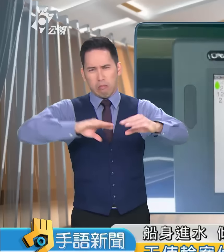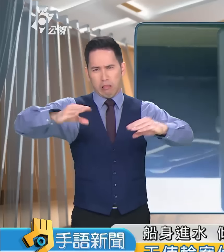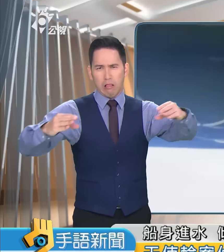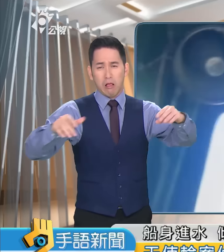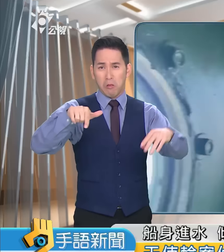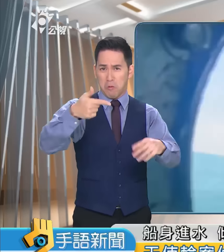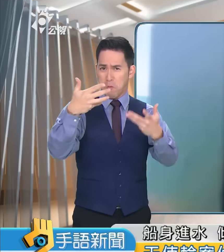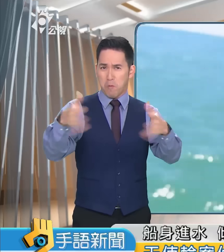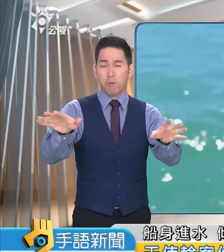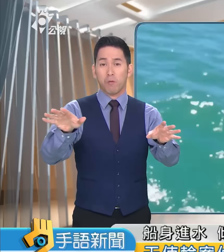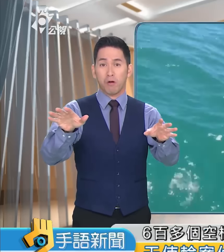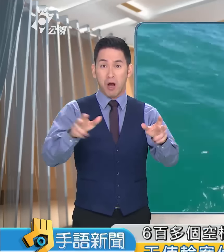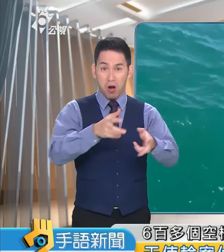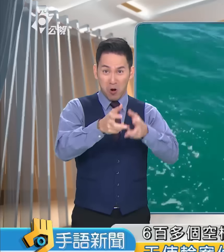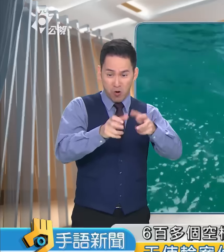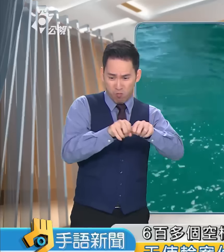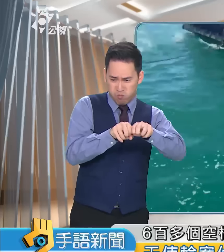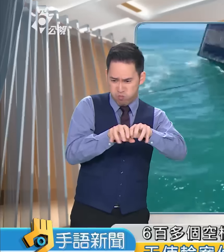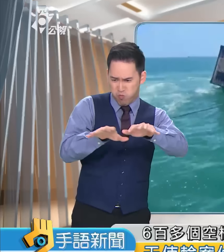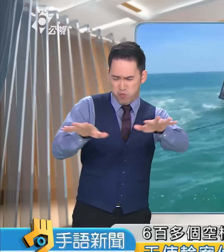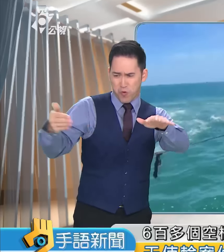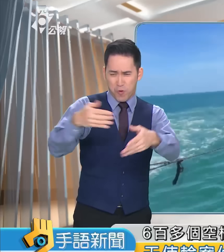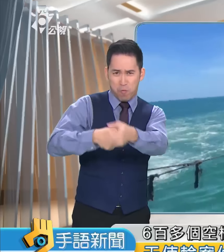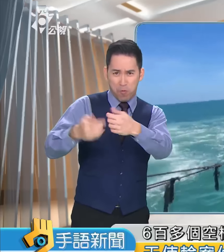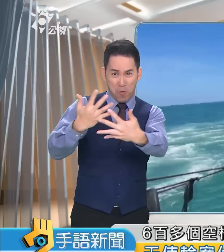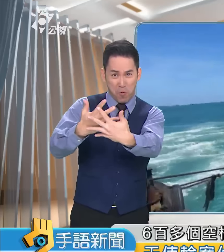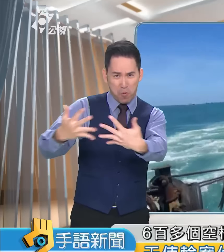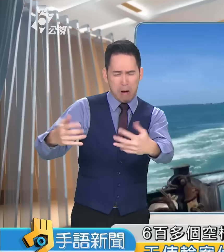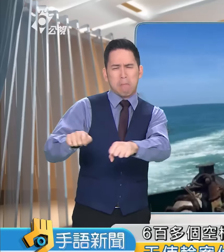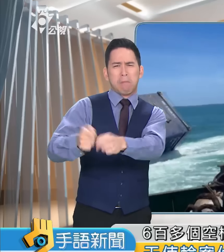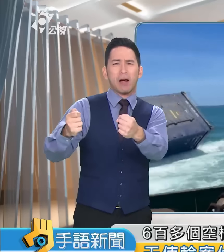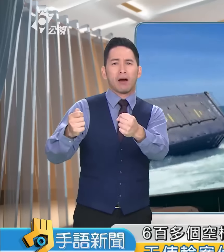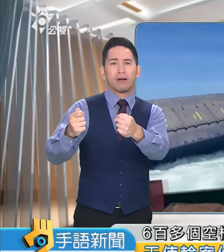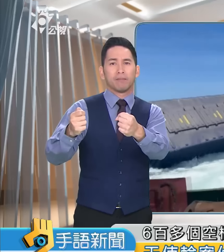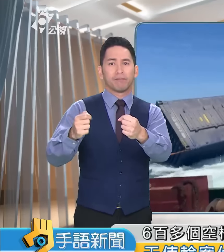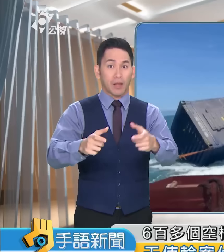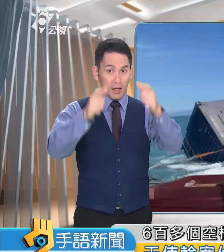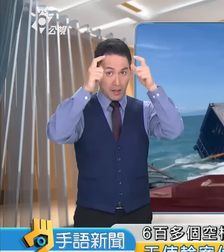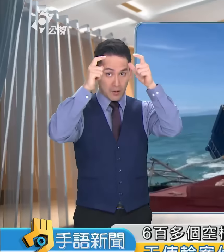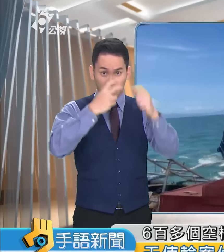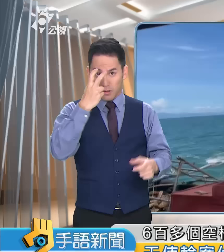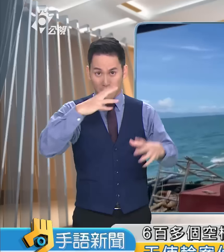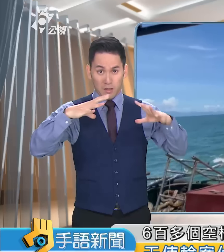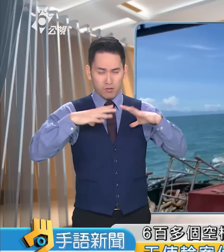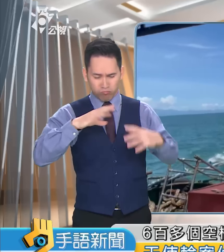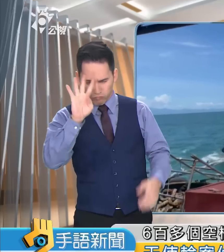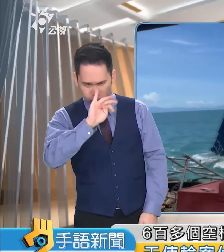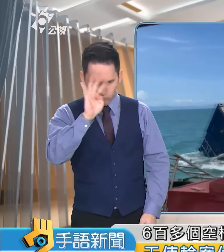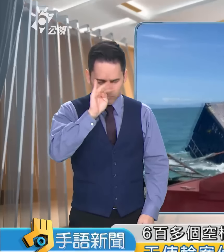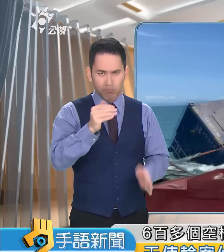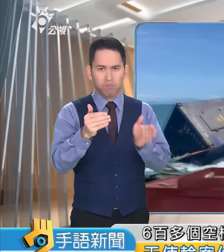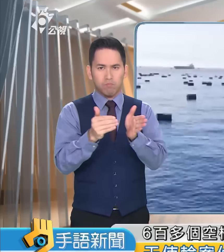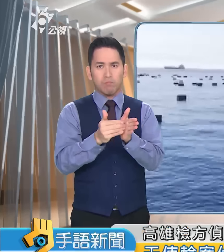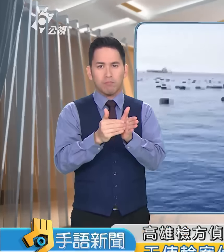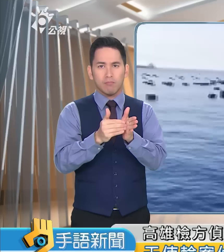船，600多个空柜散落海面，漏油也损坏渔网。高雄检方侦